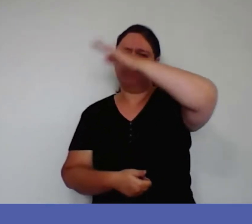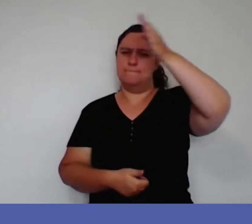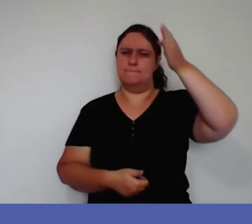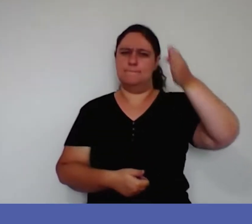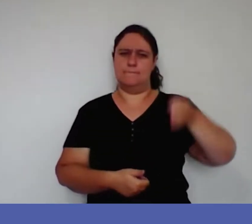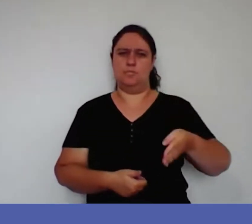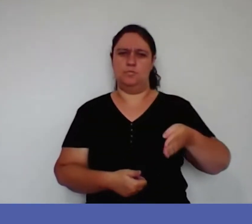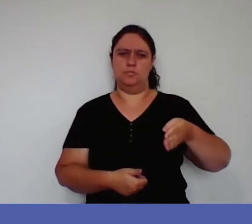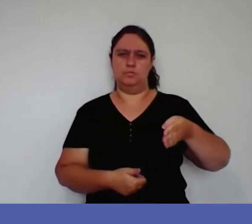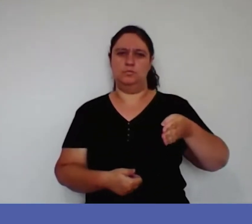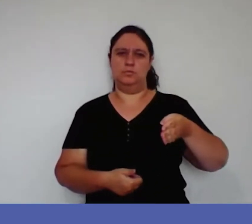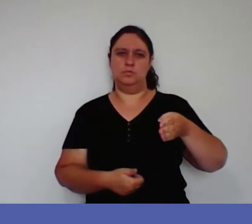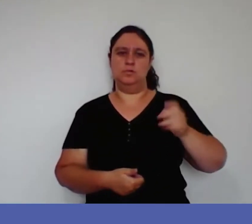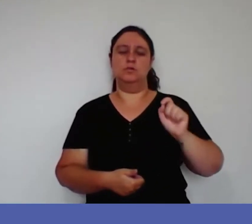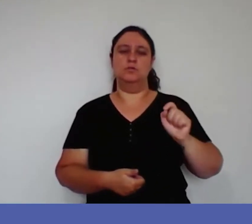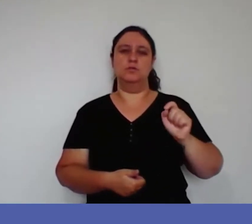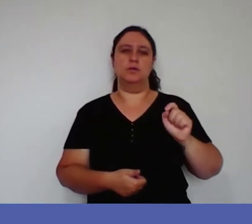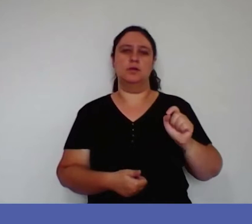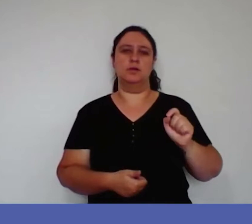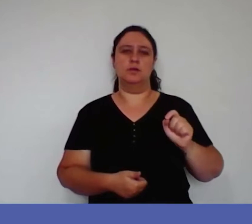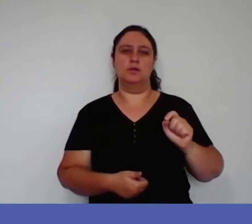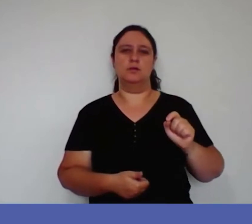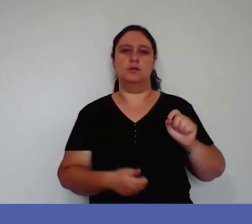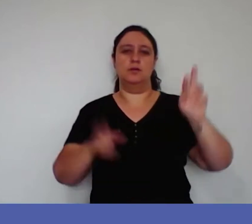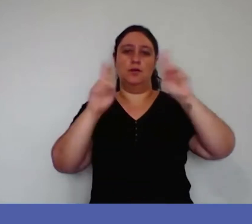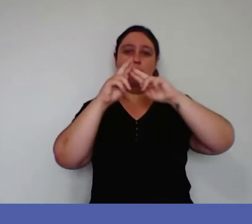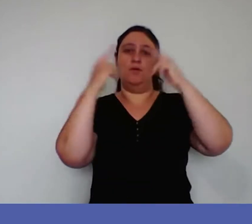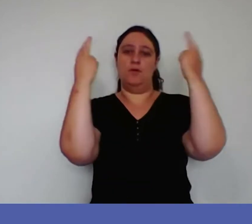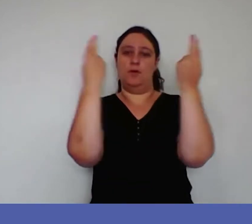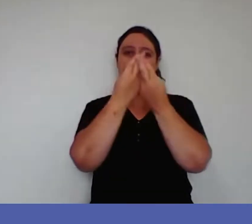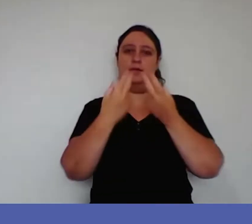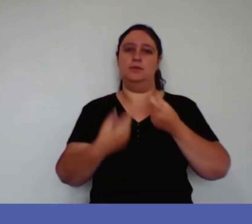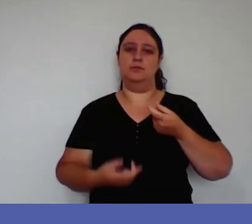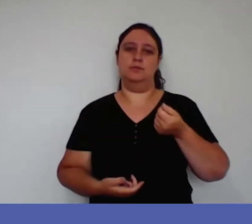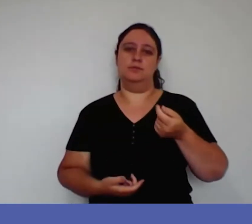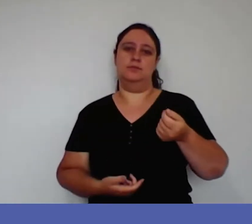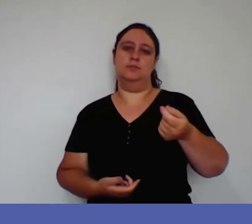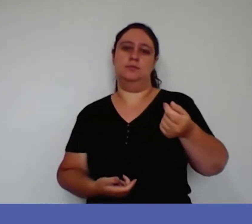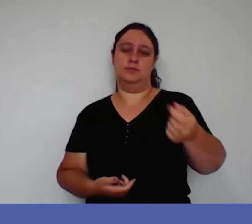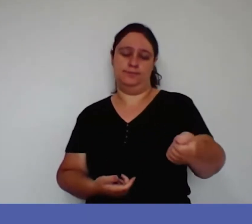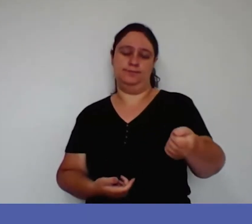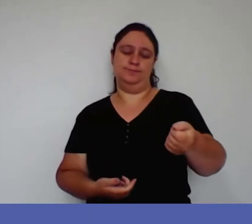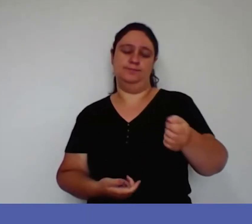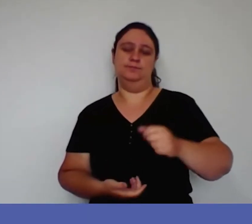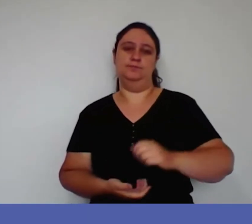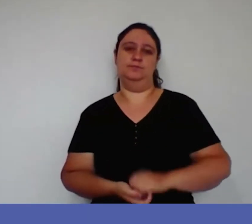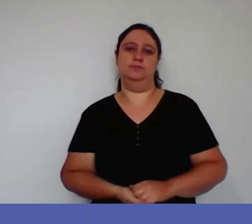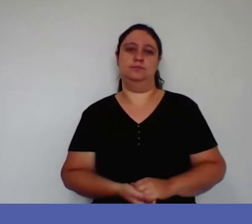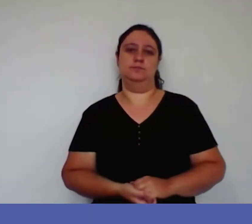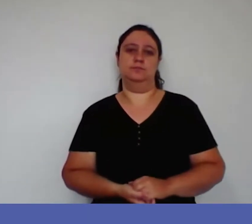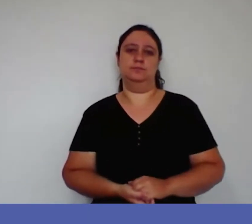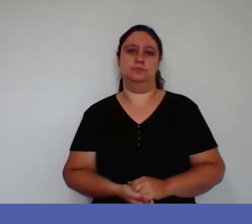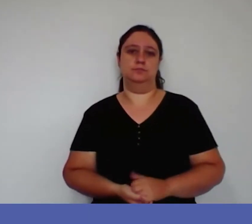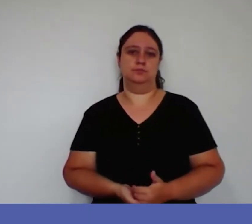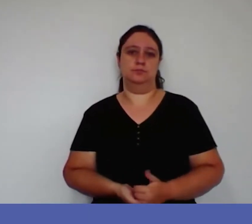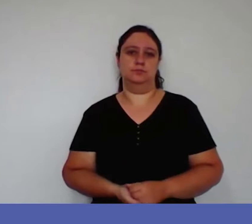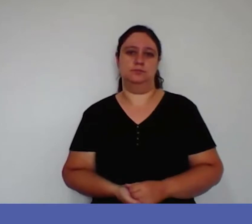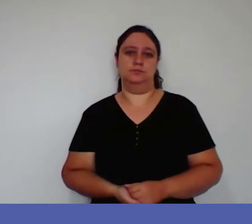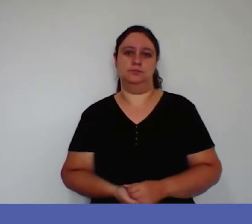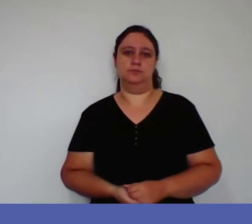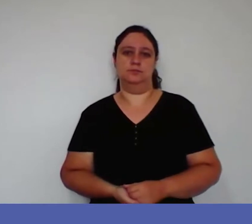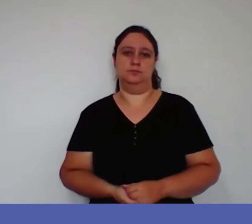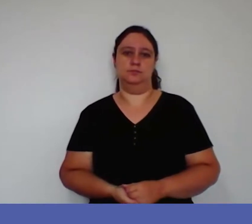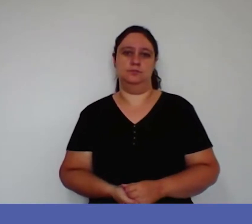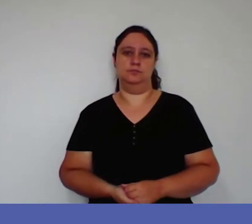que subsistirá para sempre, para toda a eternidade. Então,